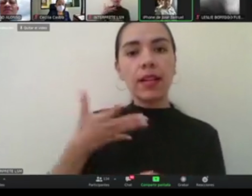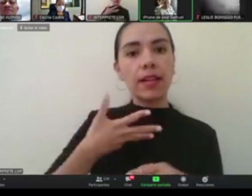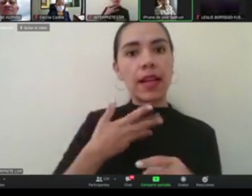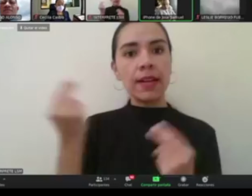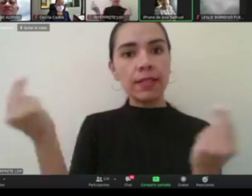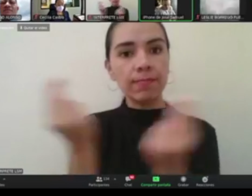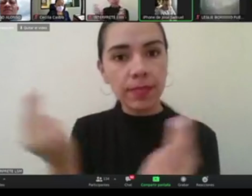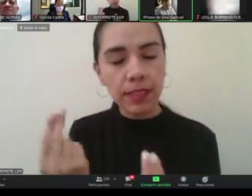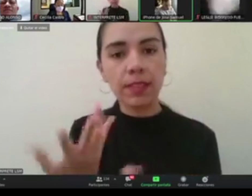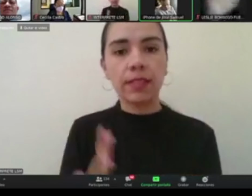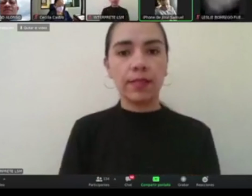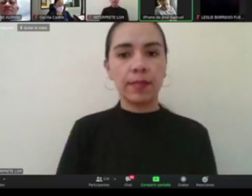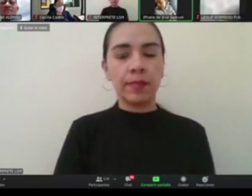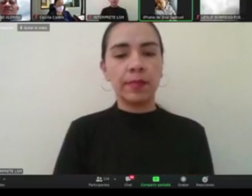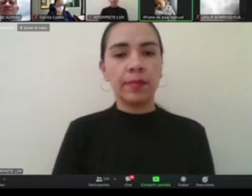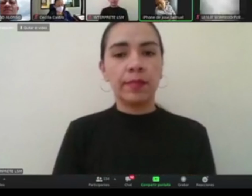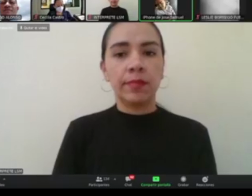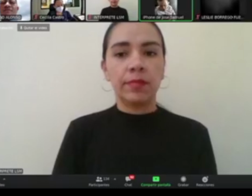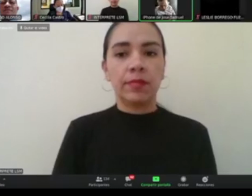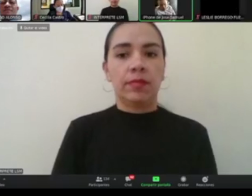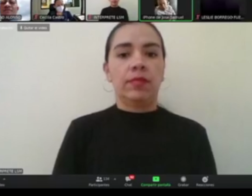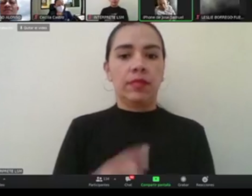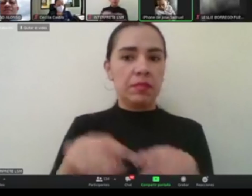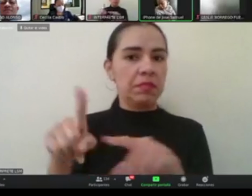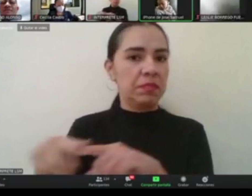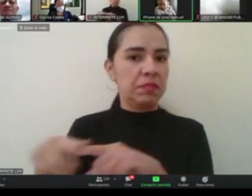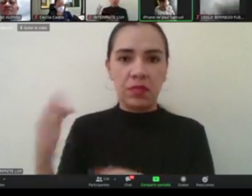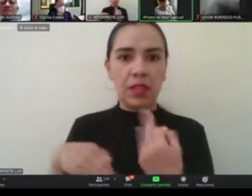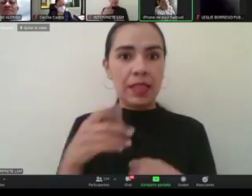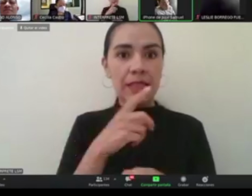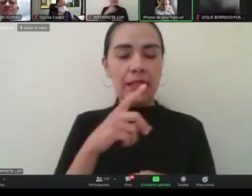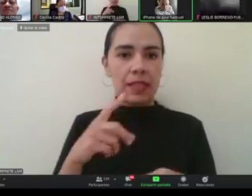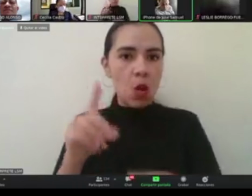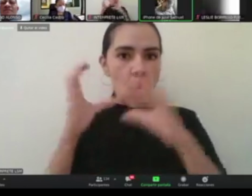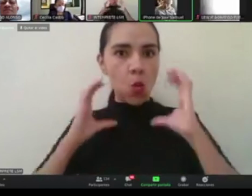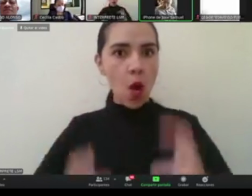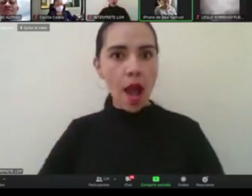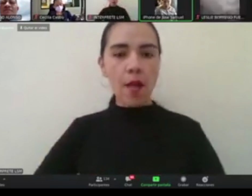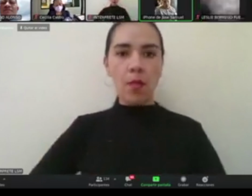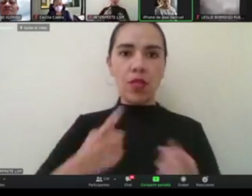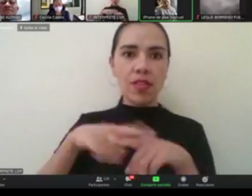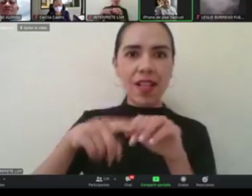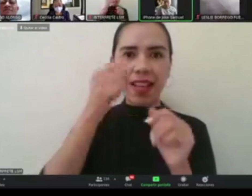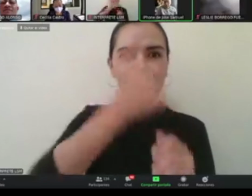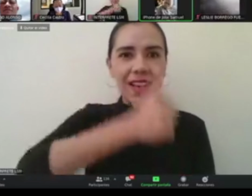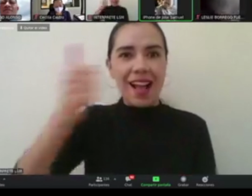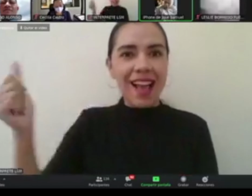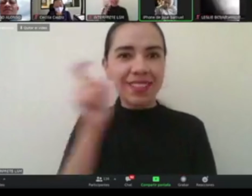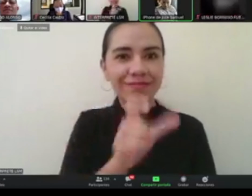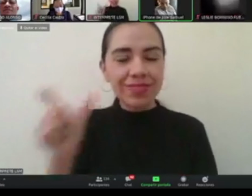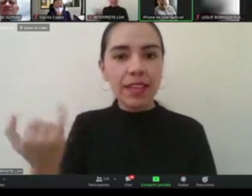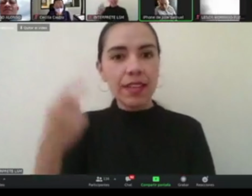es que seamos todos diversos. Diversos desde las características físicas hasta diversos en la forma de pensar y cada uno